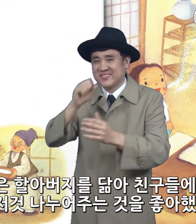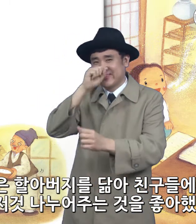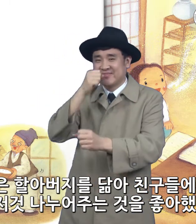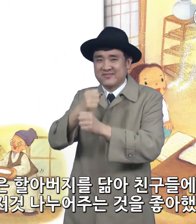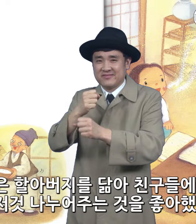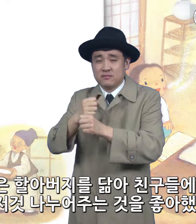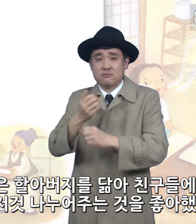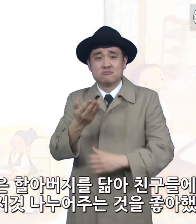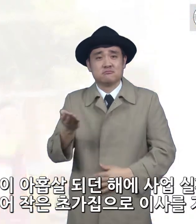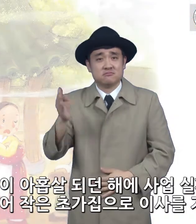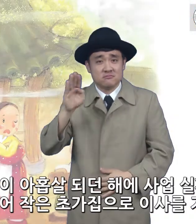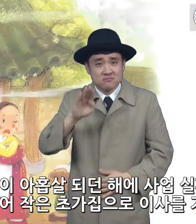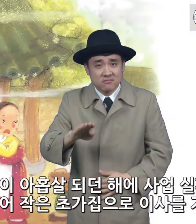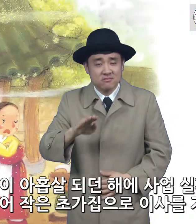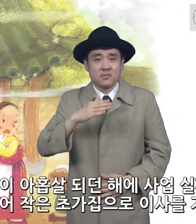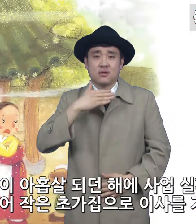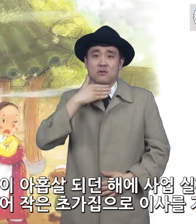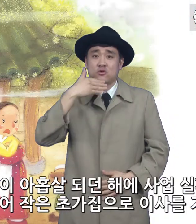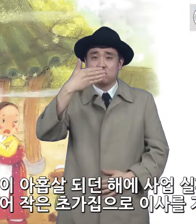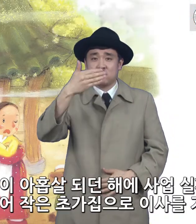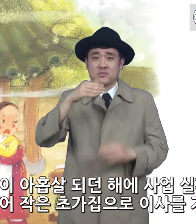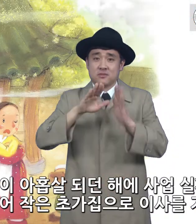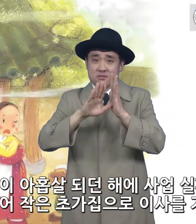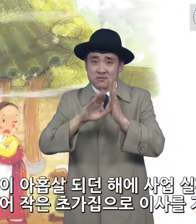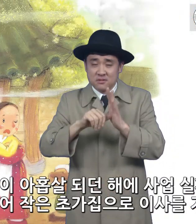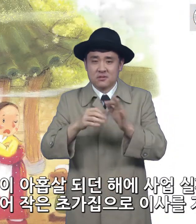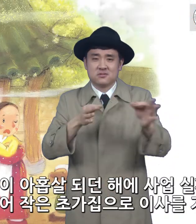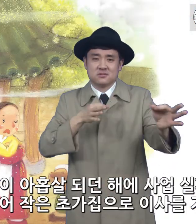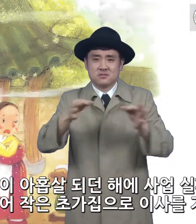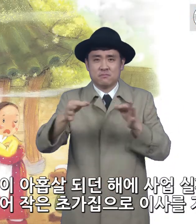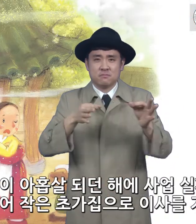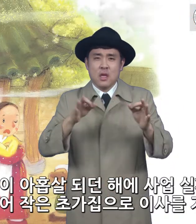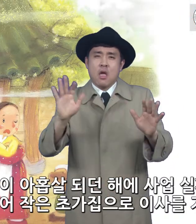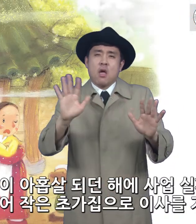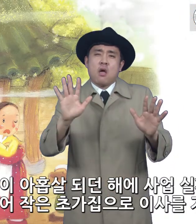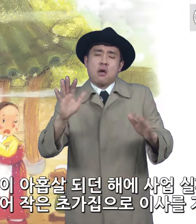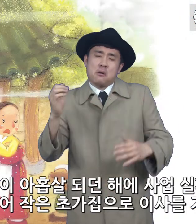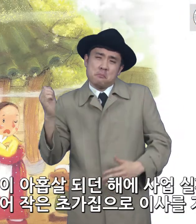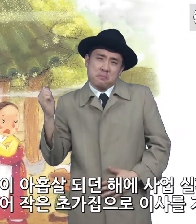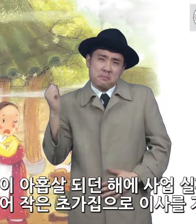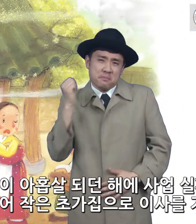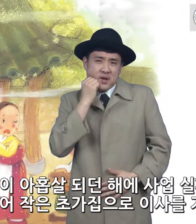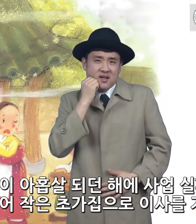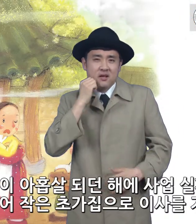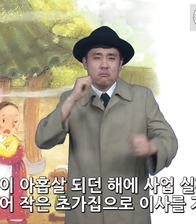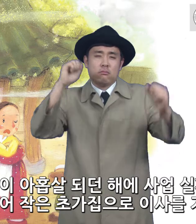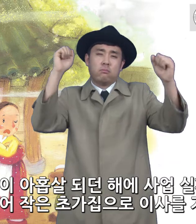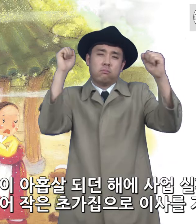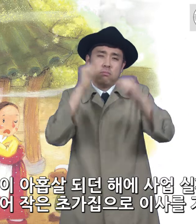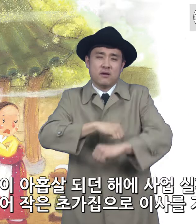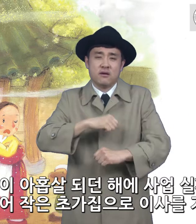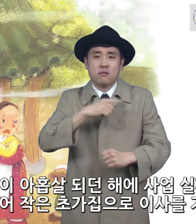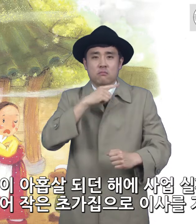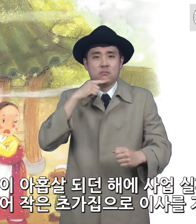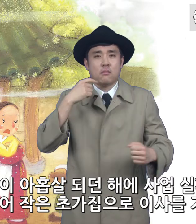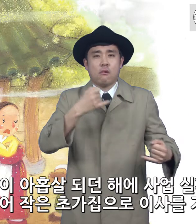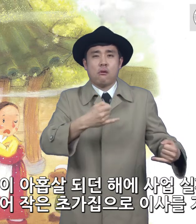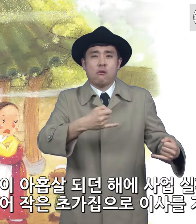좋아했답니다. 그런데 정한이 9살 되던 해에 사업 실패로 빚더미에 올라앉게